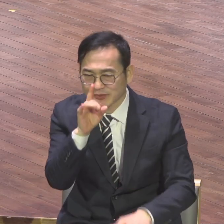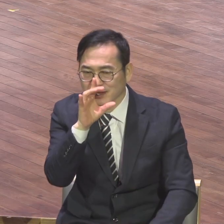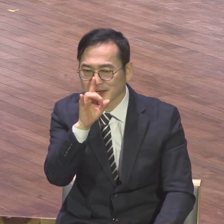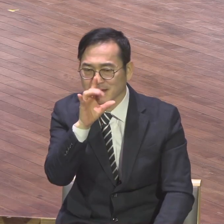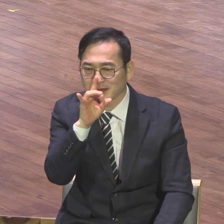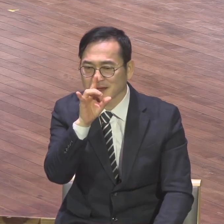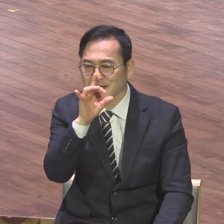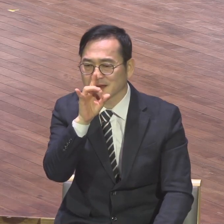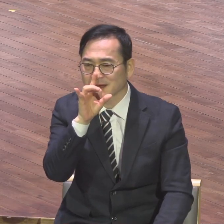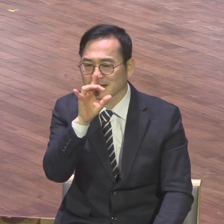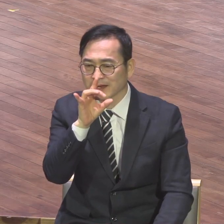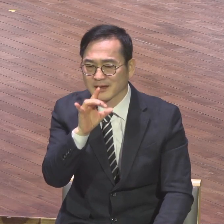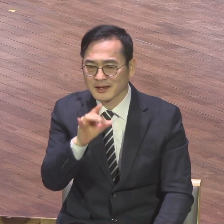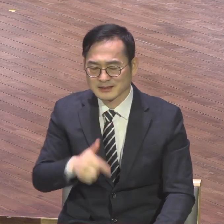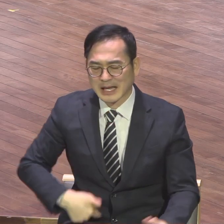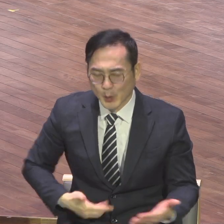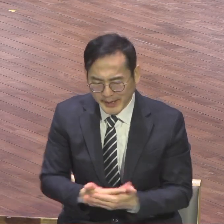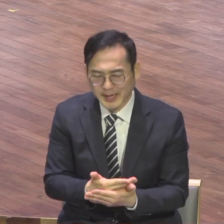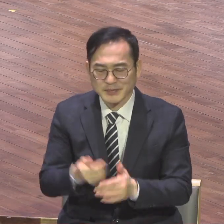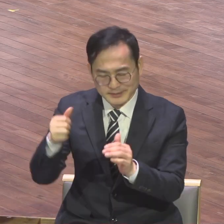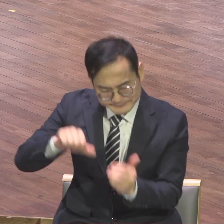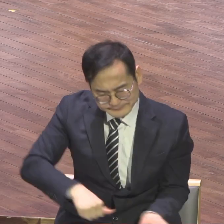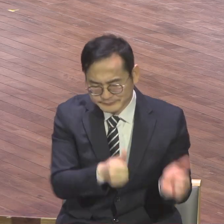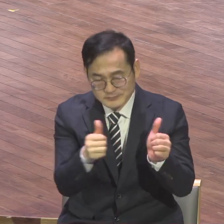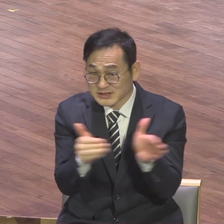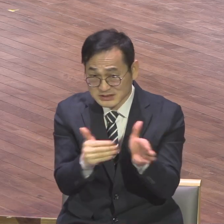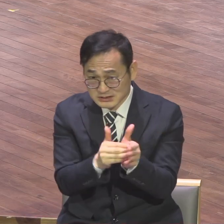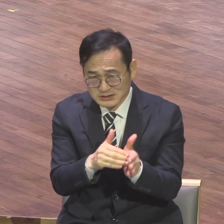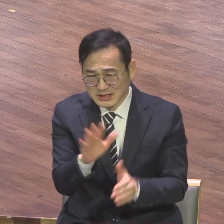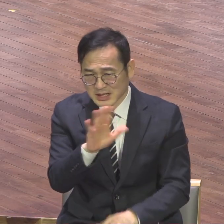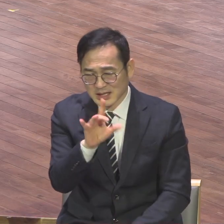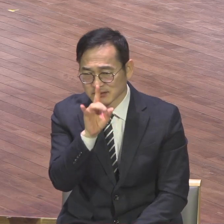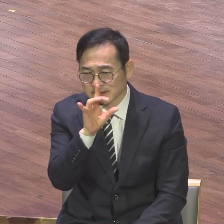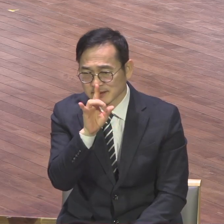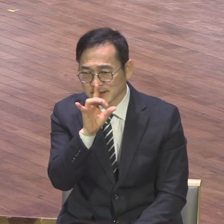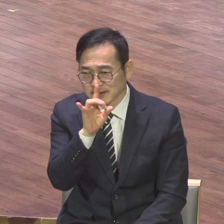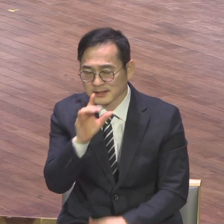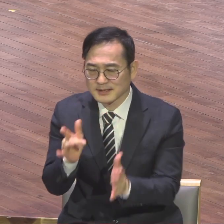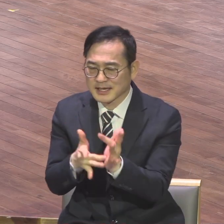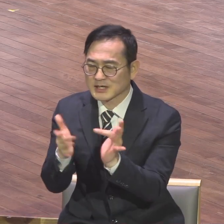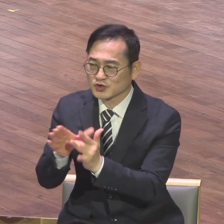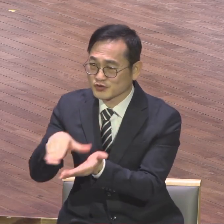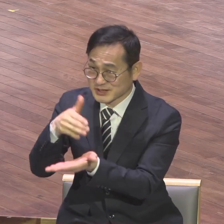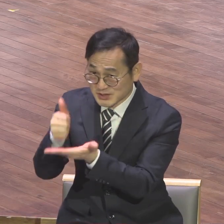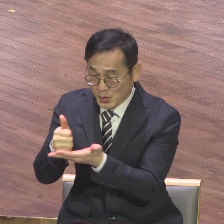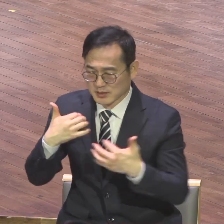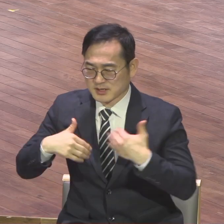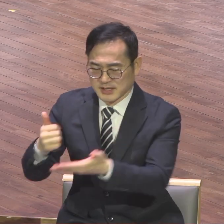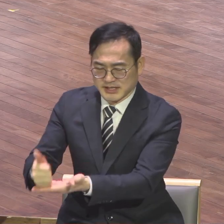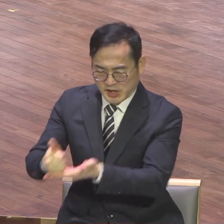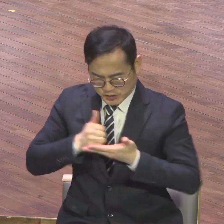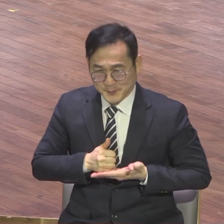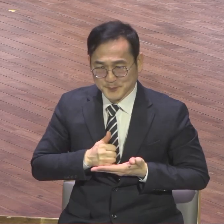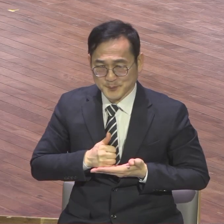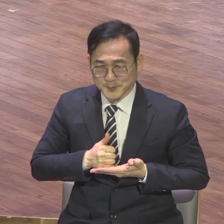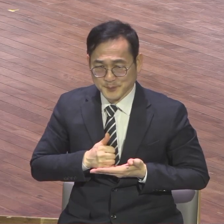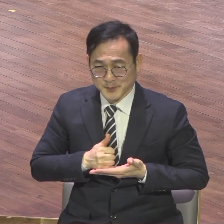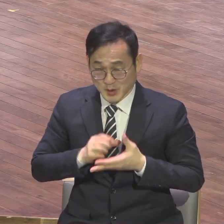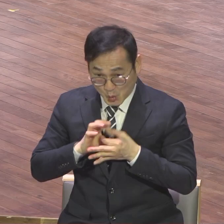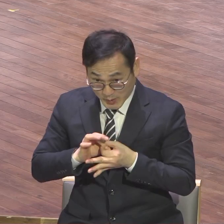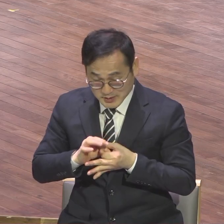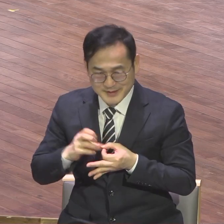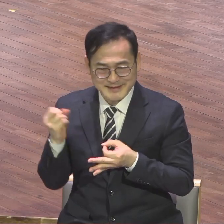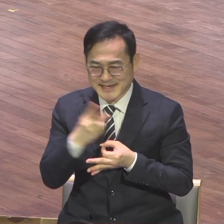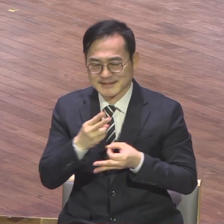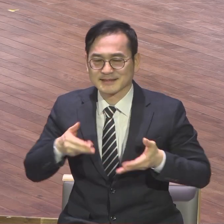된다. 자, 내 회개합니다. 죄의 회개로 끝난 것이 아니라 예수 그리스도를 영접함으로 거듭난